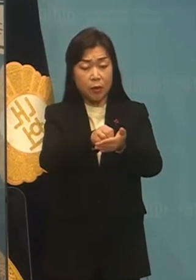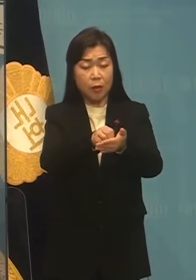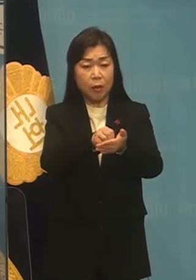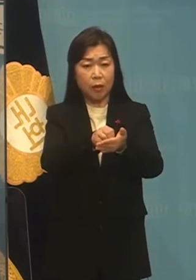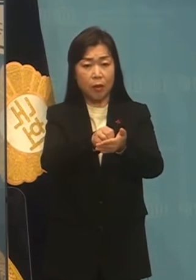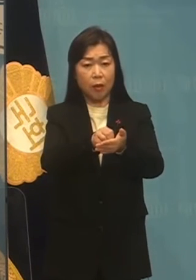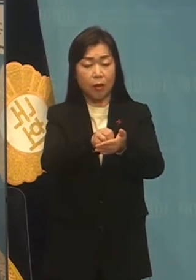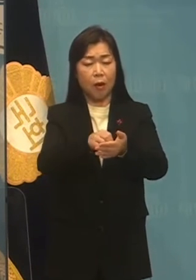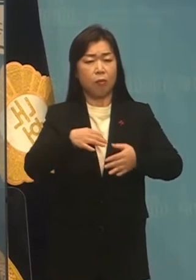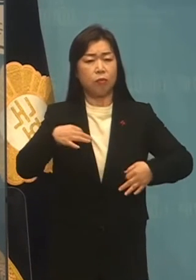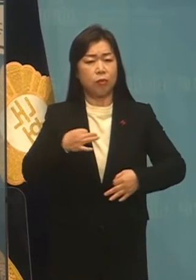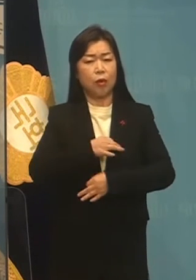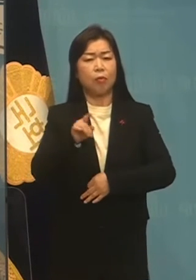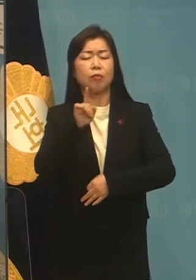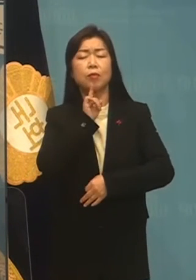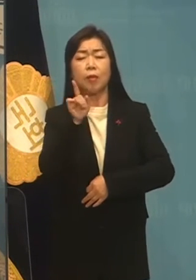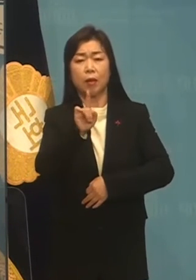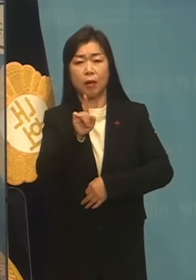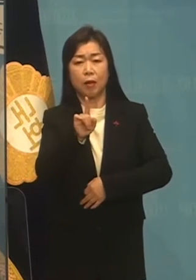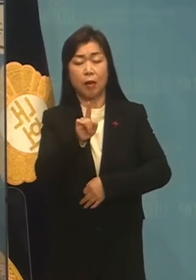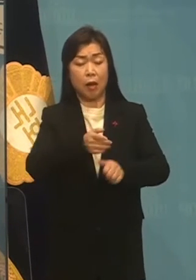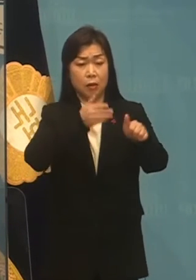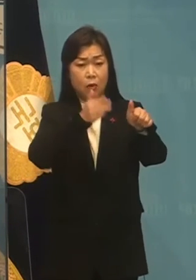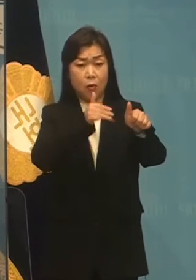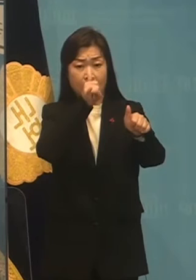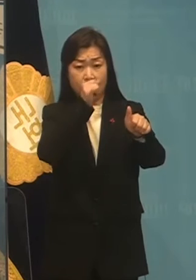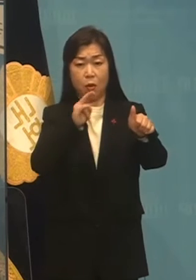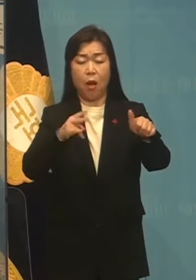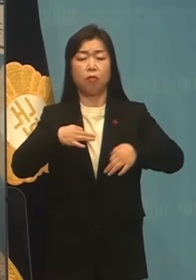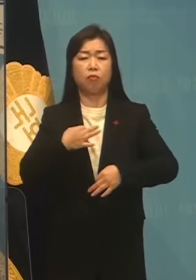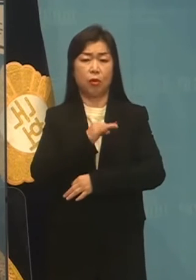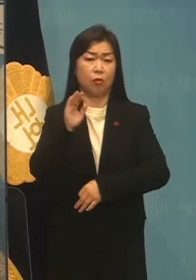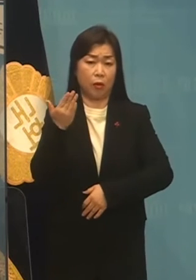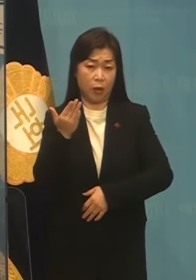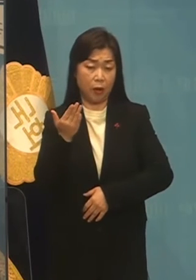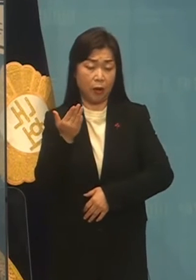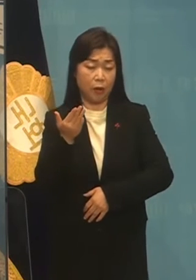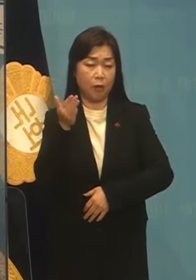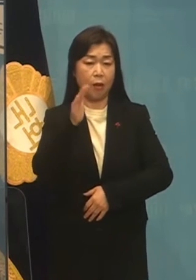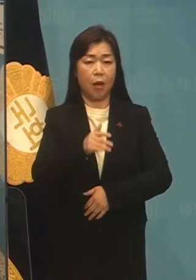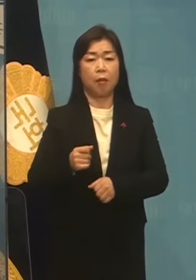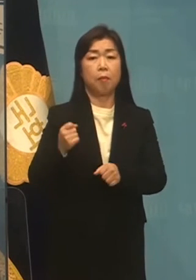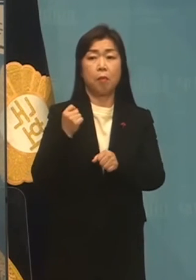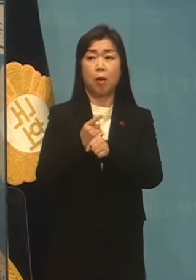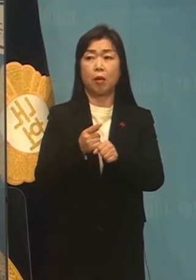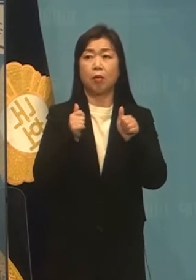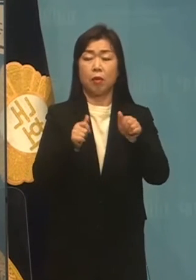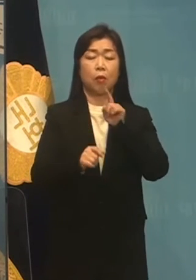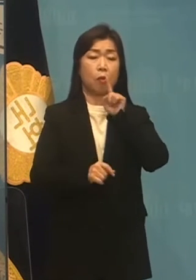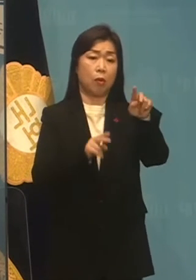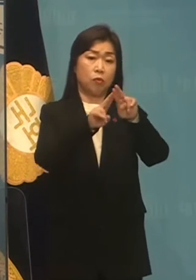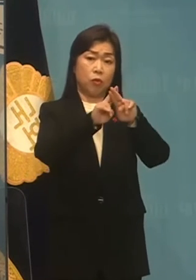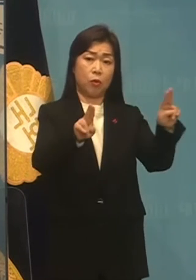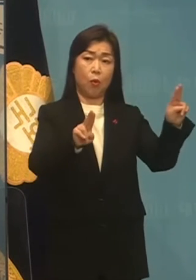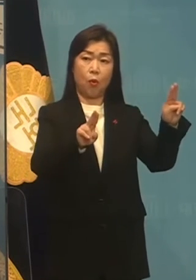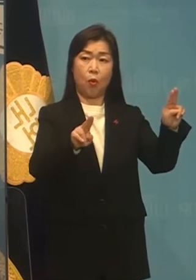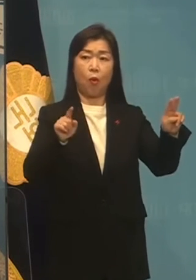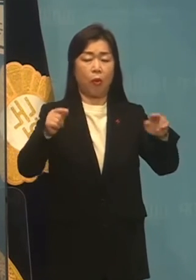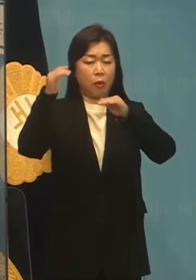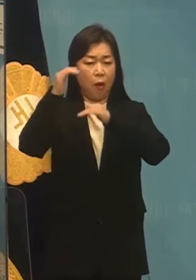없으면 그 다음에 이미 소치아 내용을 알고 있던 의원님들이 묻는